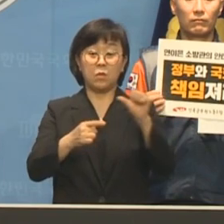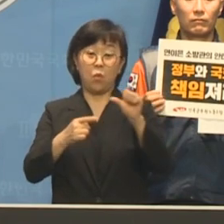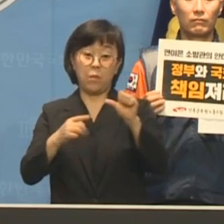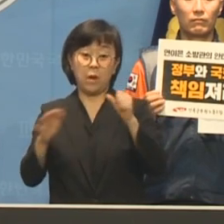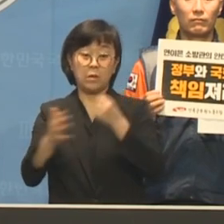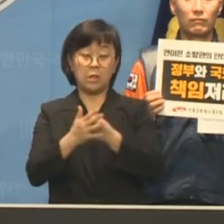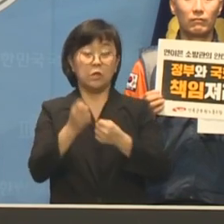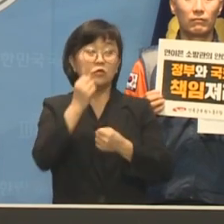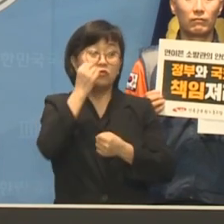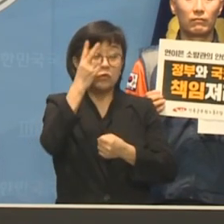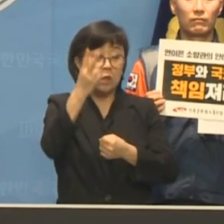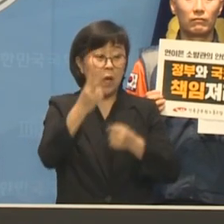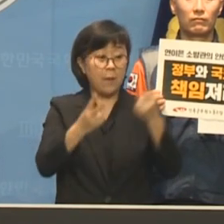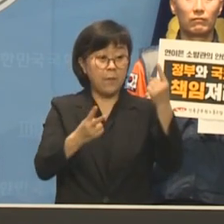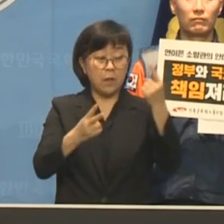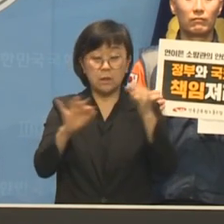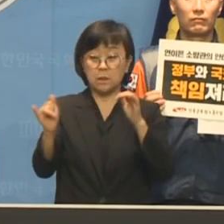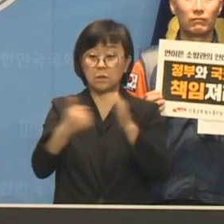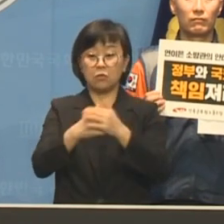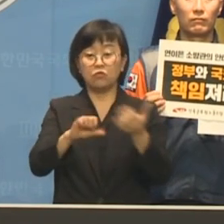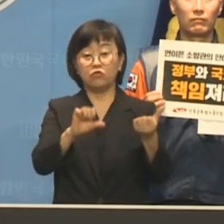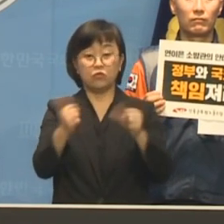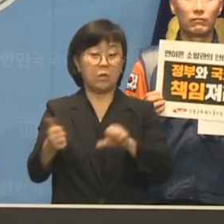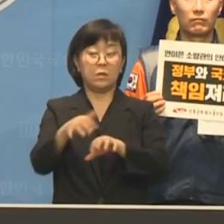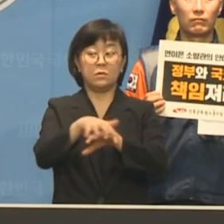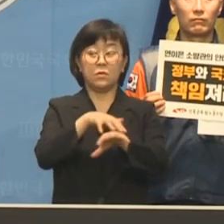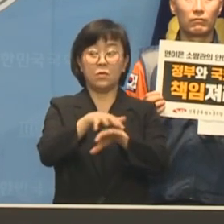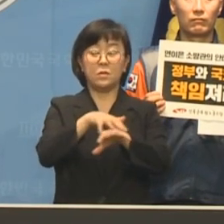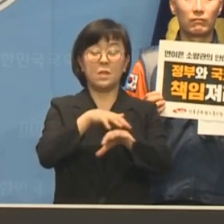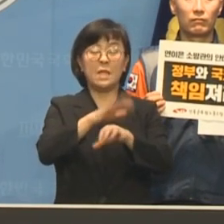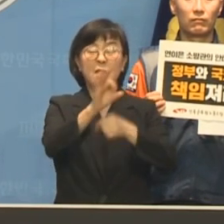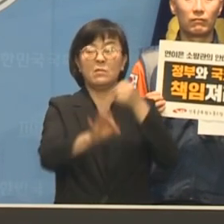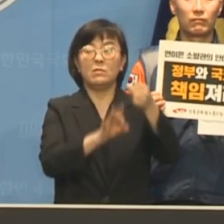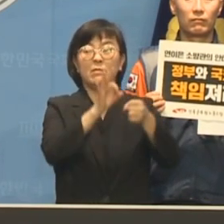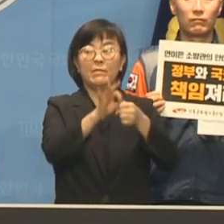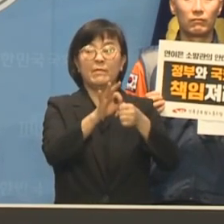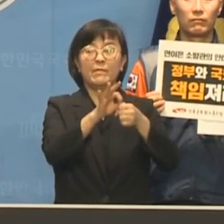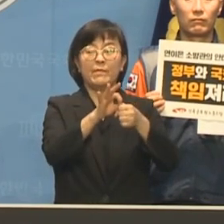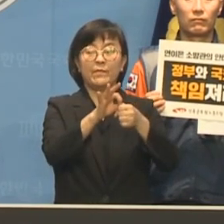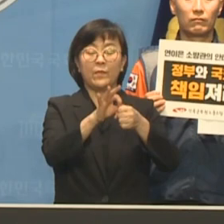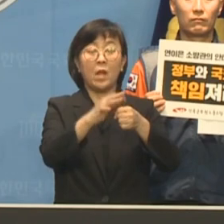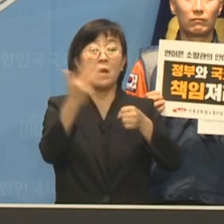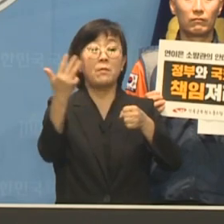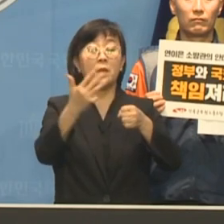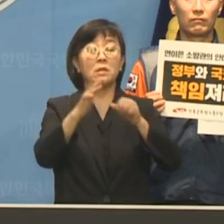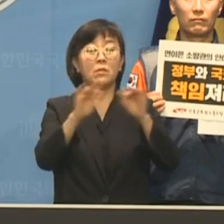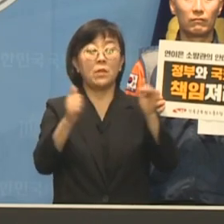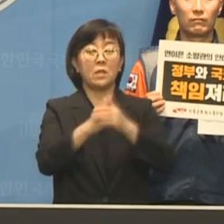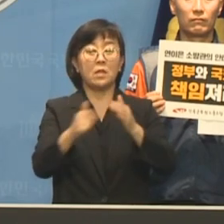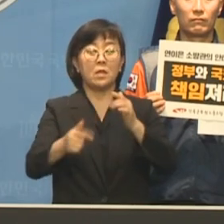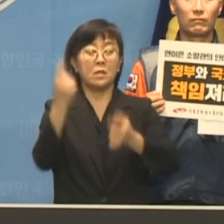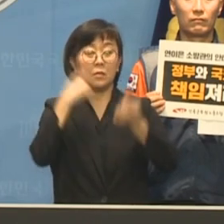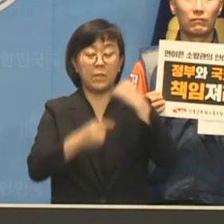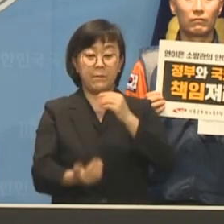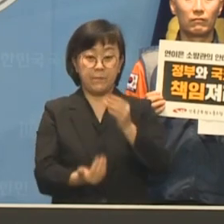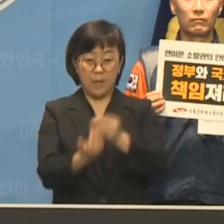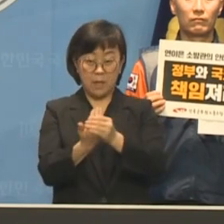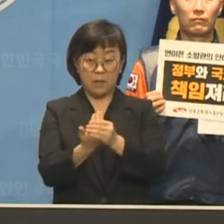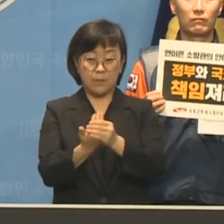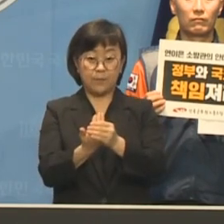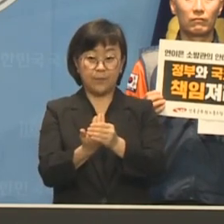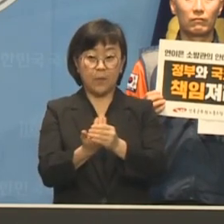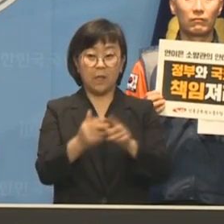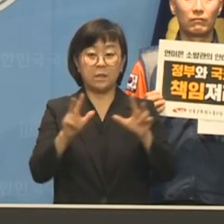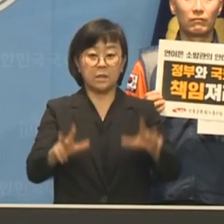2-3달에 1명씩 현장에서 죽어가는 조직, 지난 10년 동안 8,000명의 공상자가 발생한 조직,